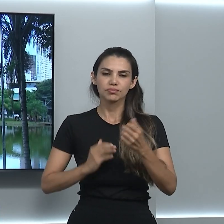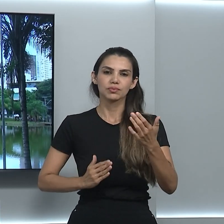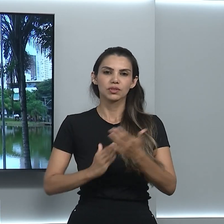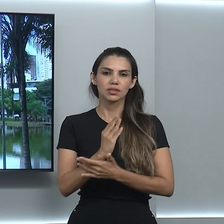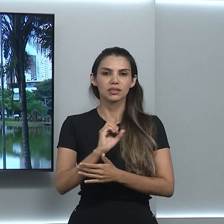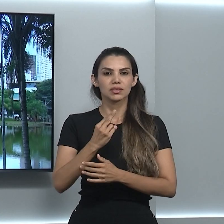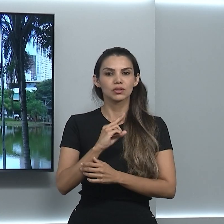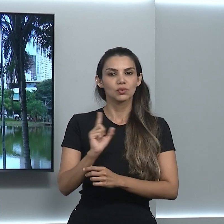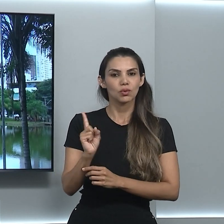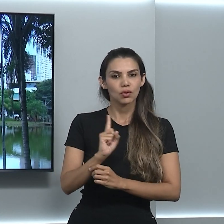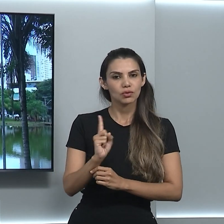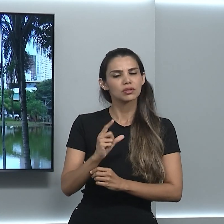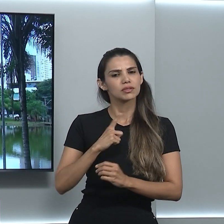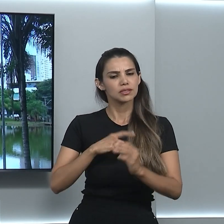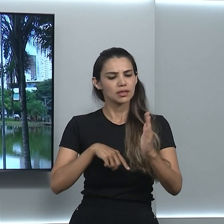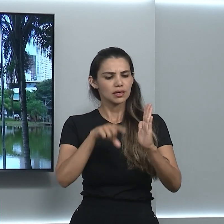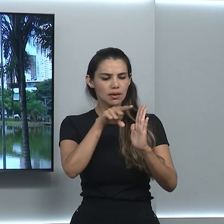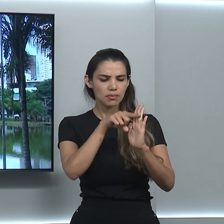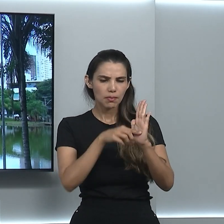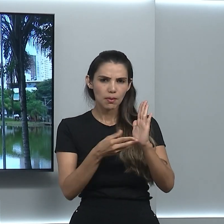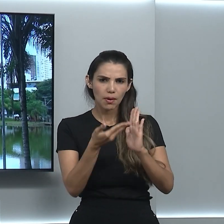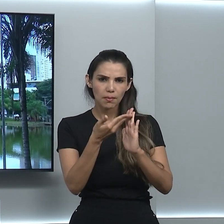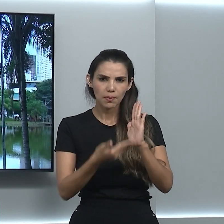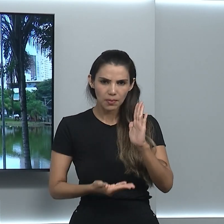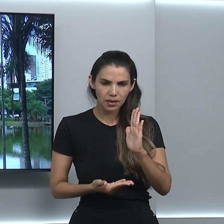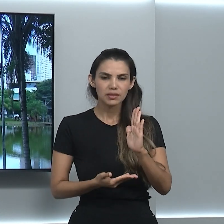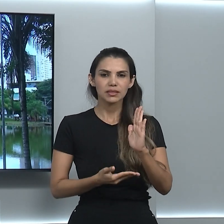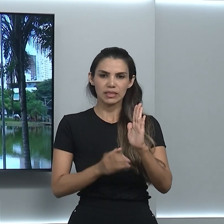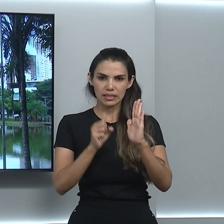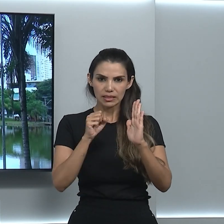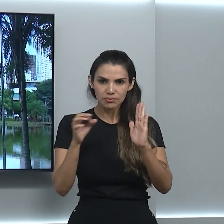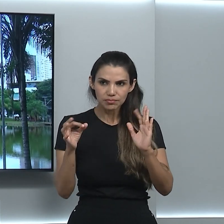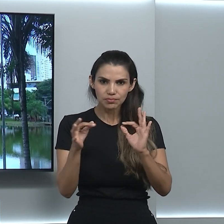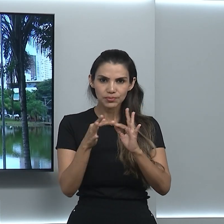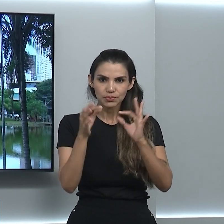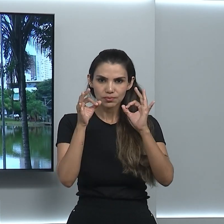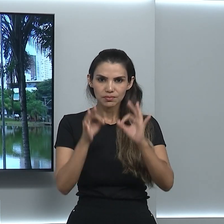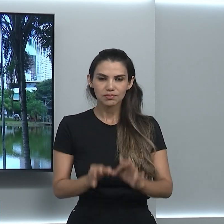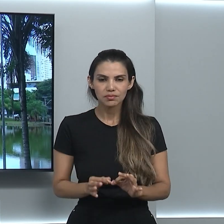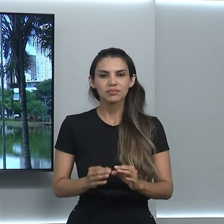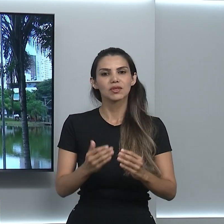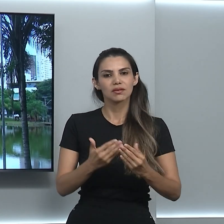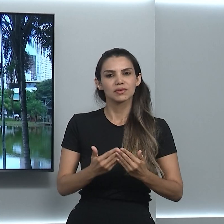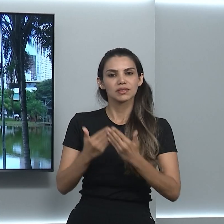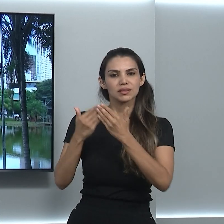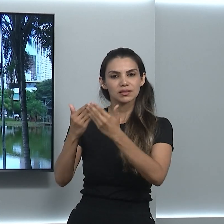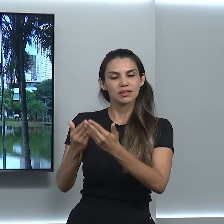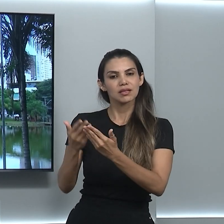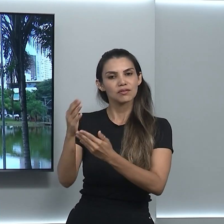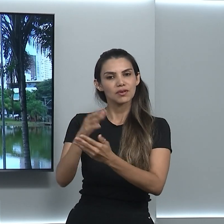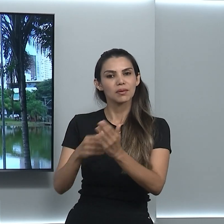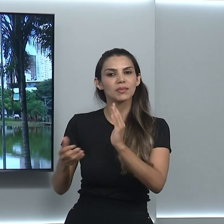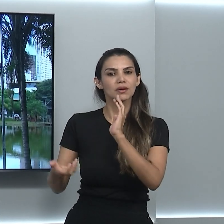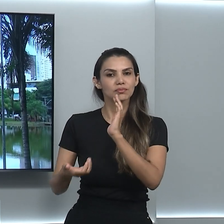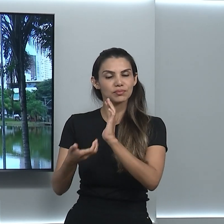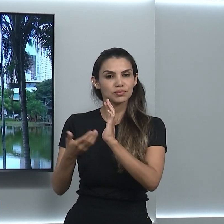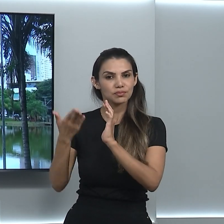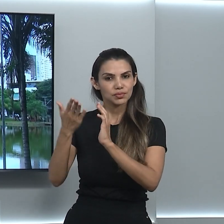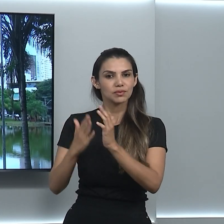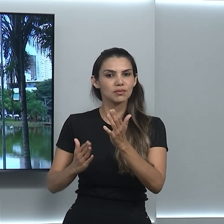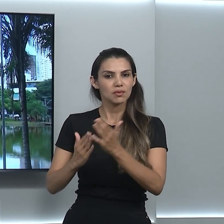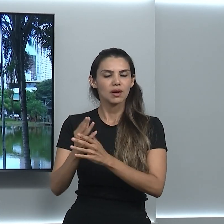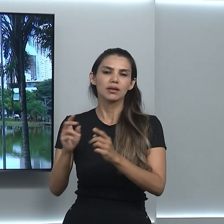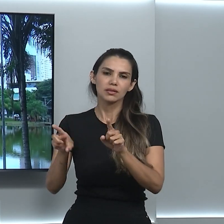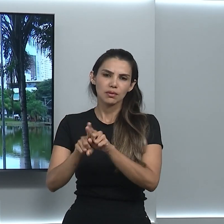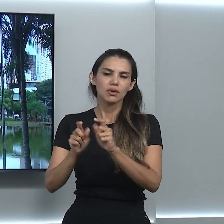se ela segue os princípios constitucionais. Caso aprovada, ela segue para uma comissão especial, que pode avaliar o conteúdo do texto, além de propor